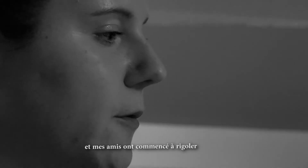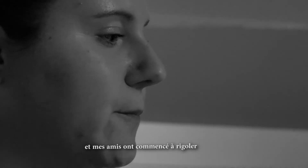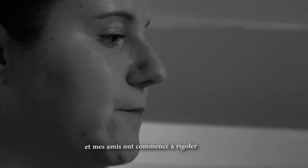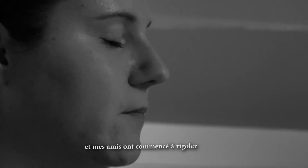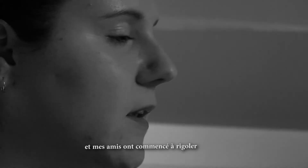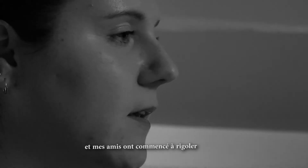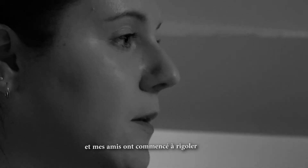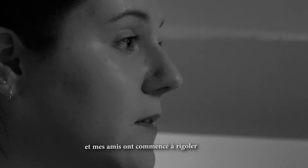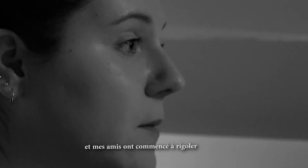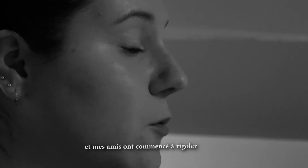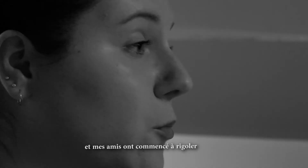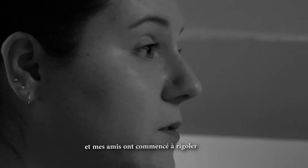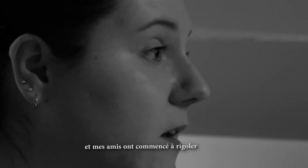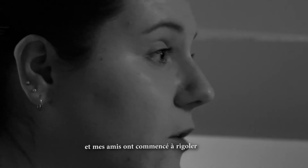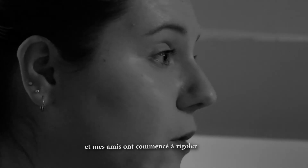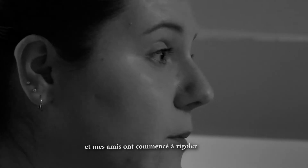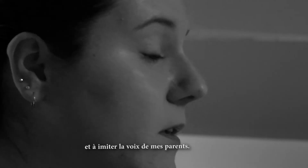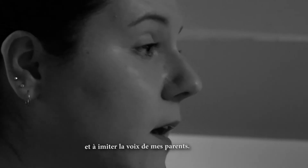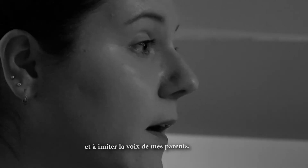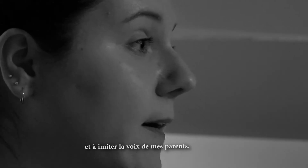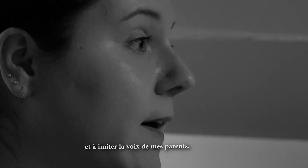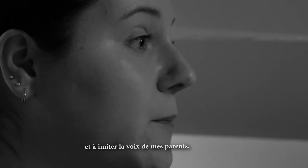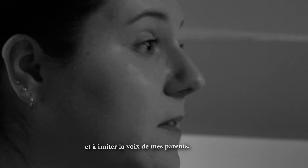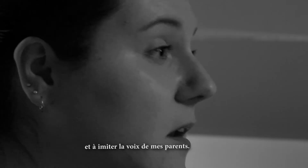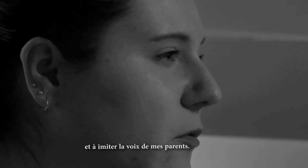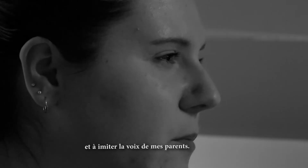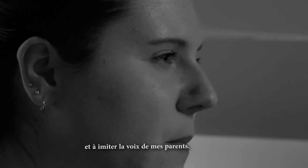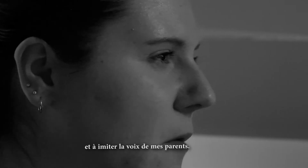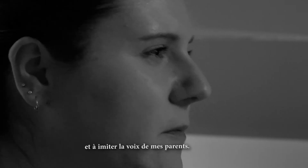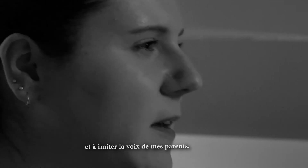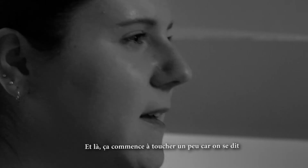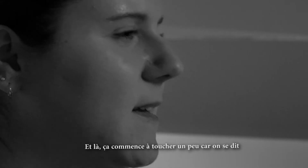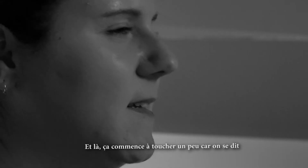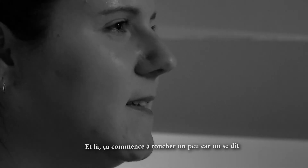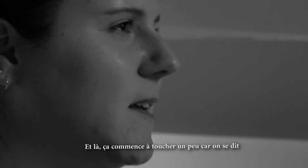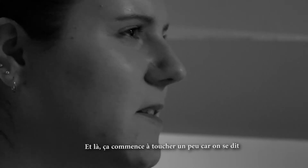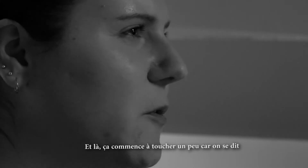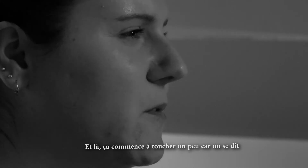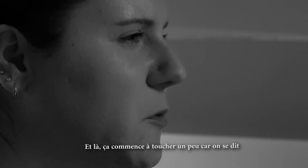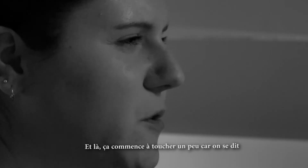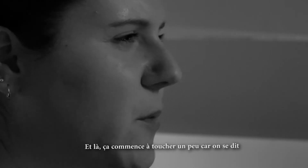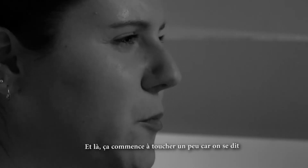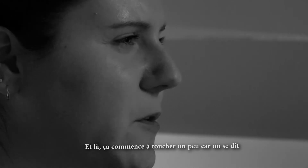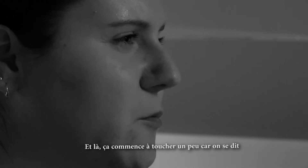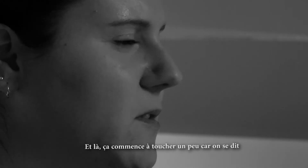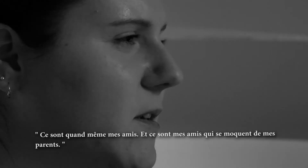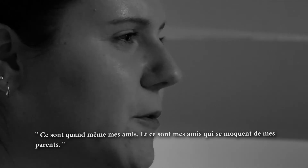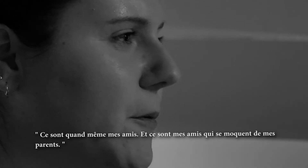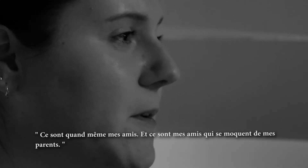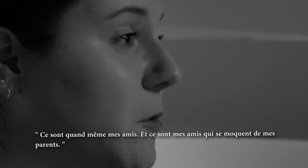et et mes amis ont commencé à rigoler puis à à imiter la voix de mes parents. Et là, ça commence à toucher un peu parce qu'on se dit euh bah c'est